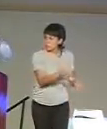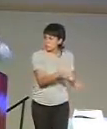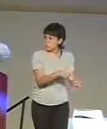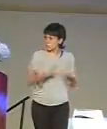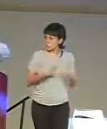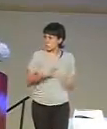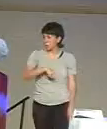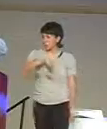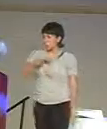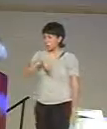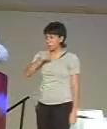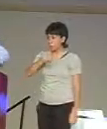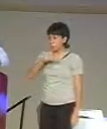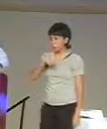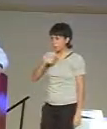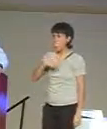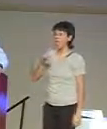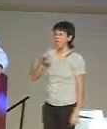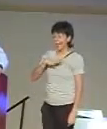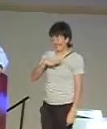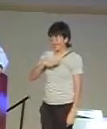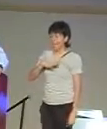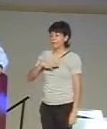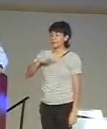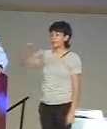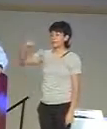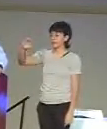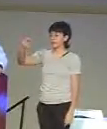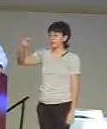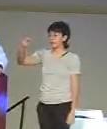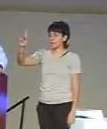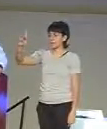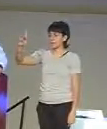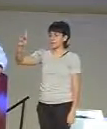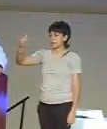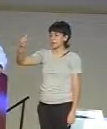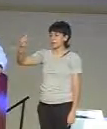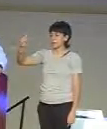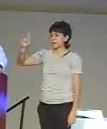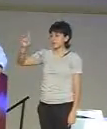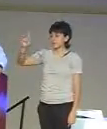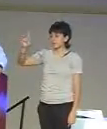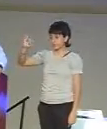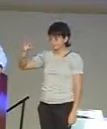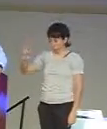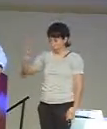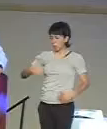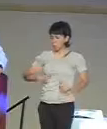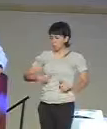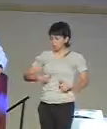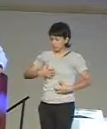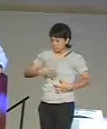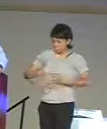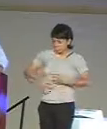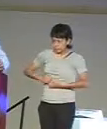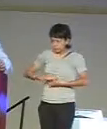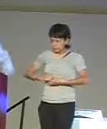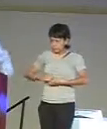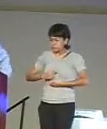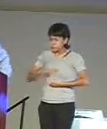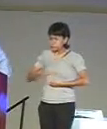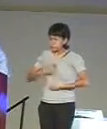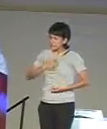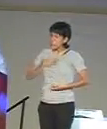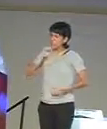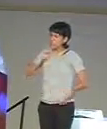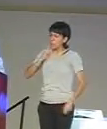durante el embarazo, que es un signo de alarma, dolor transmitivo en el epigastrio asociado a náusea y vómito, son regresadas